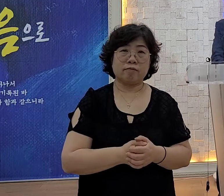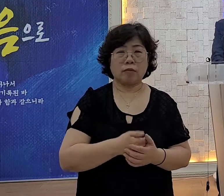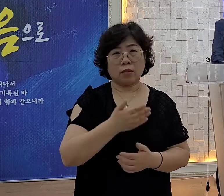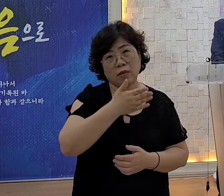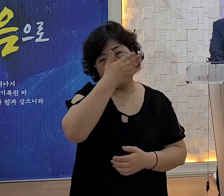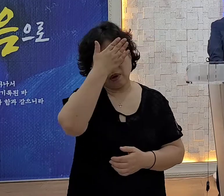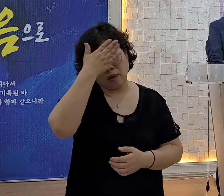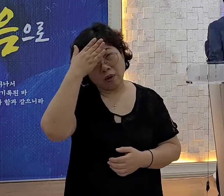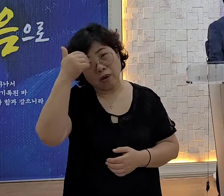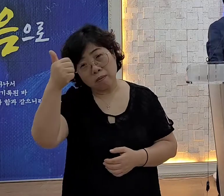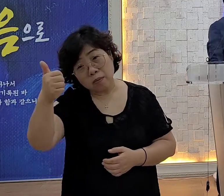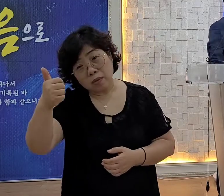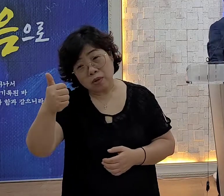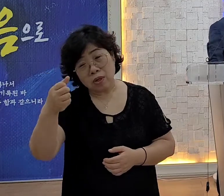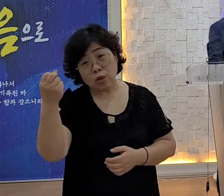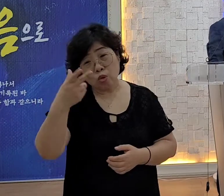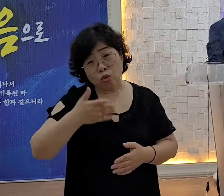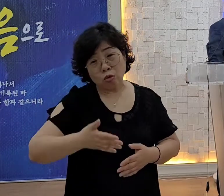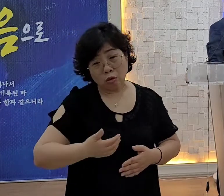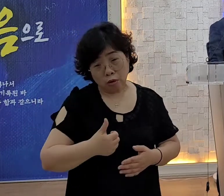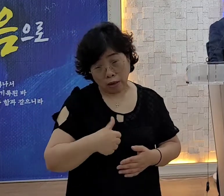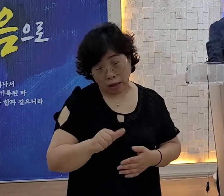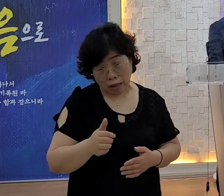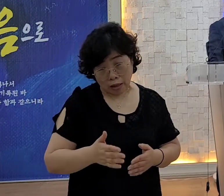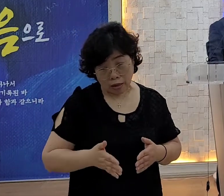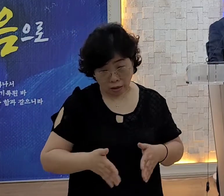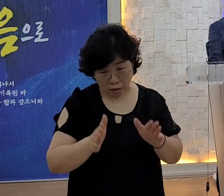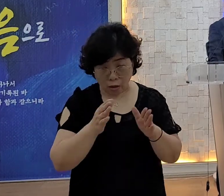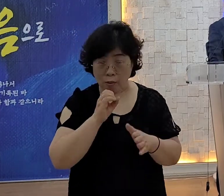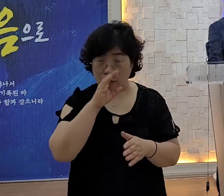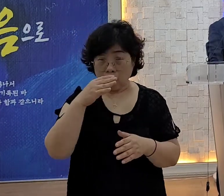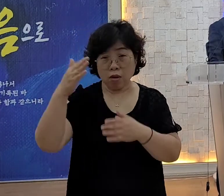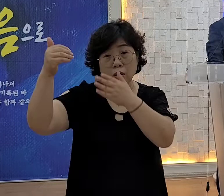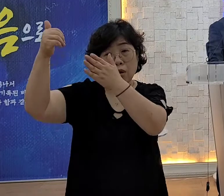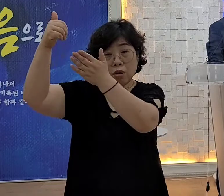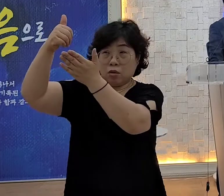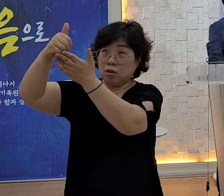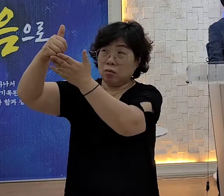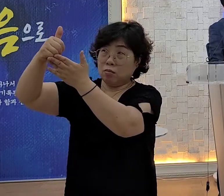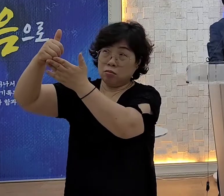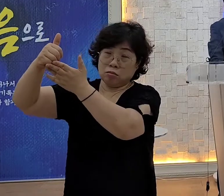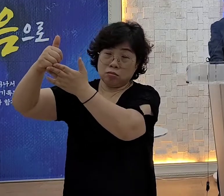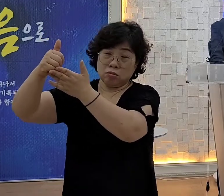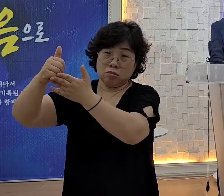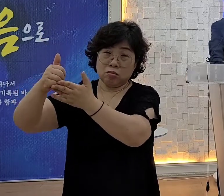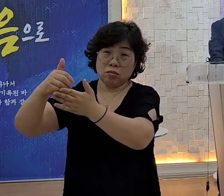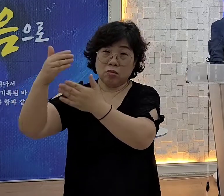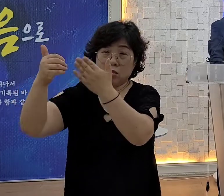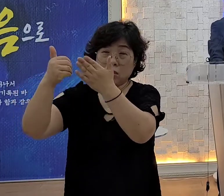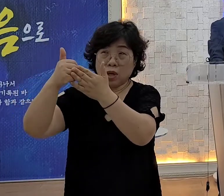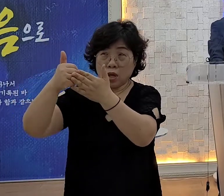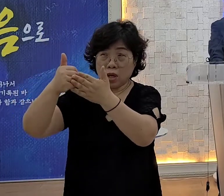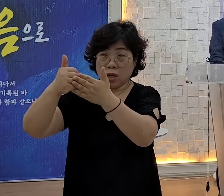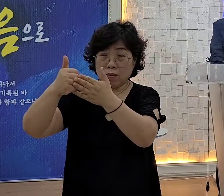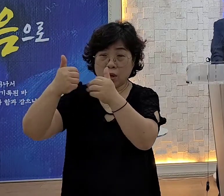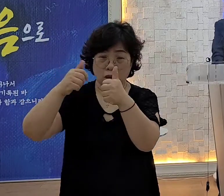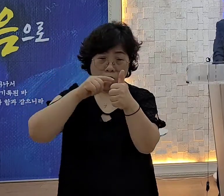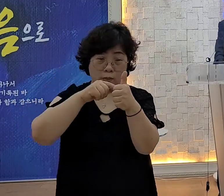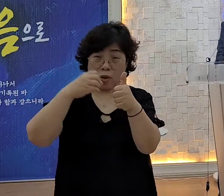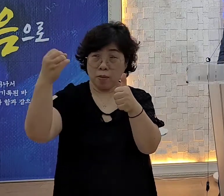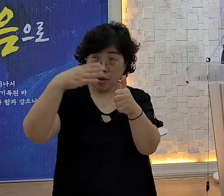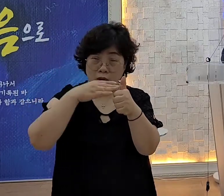할아버지가 또 애를 낳는다고 또 말씀하신 거예요. 하늘에 저 많은 별을 보라. 네 자손이면 그럴